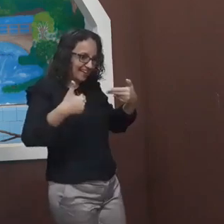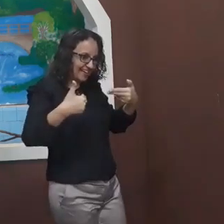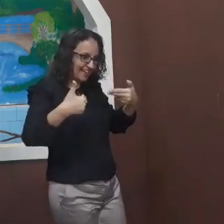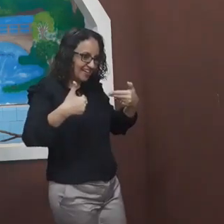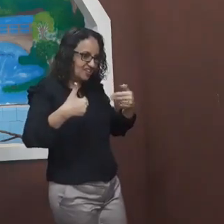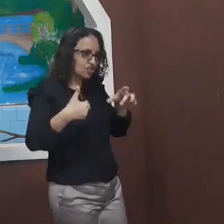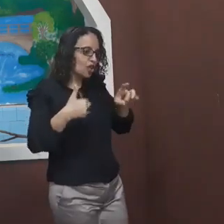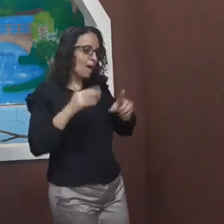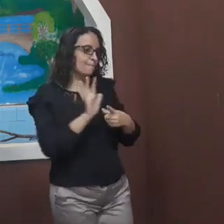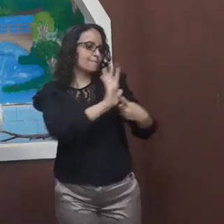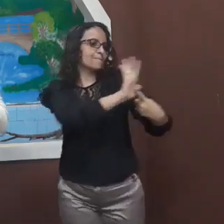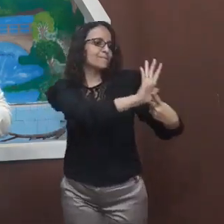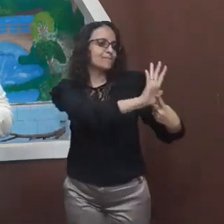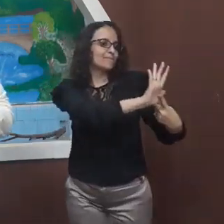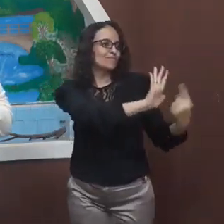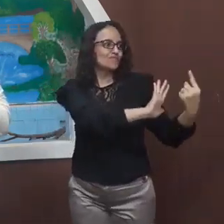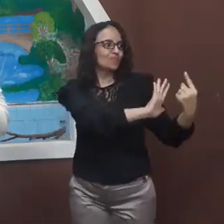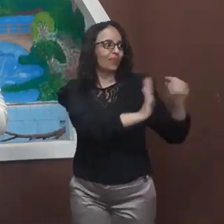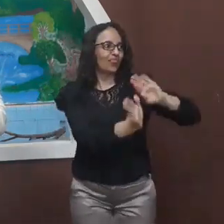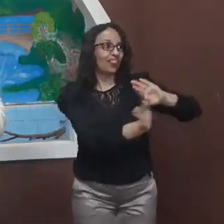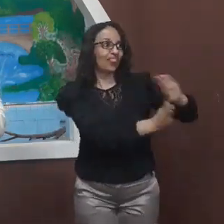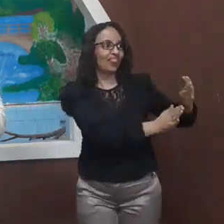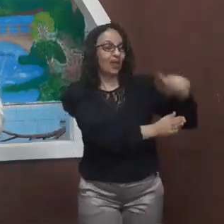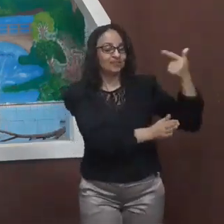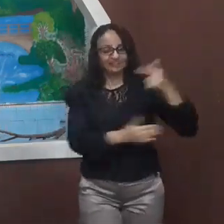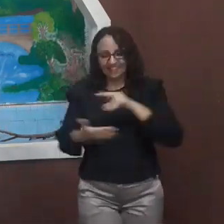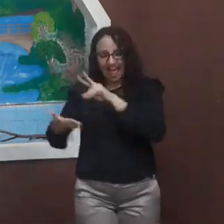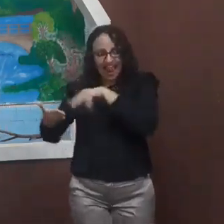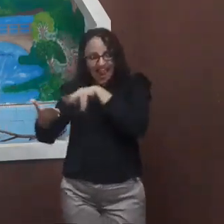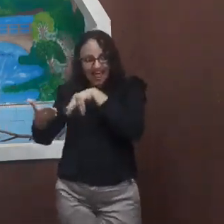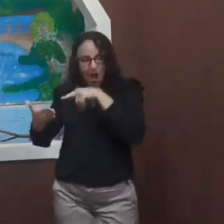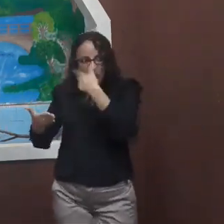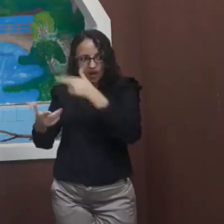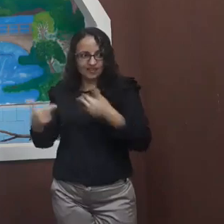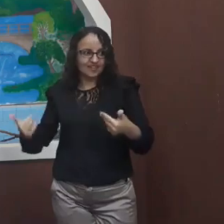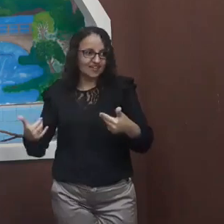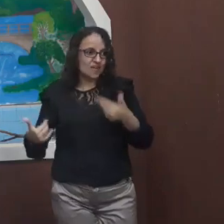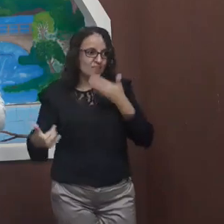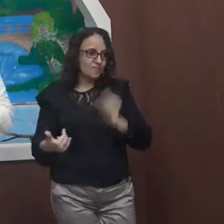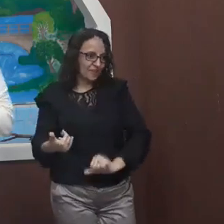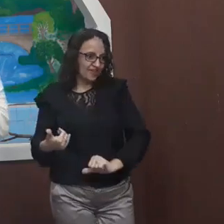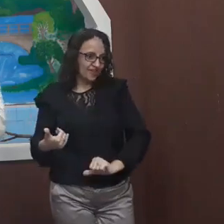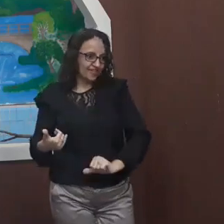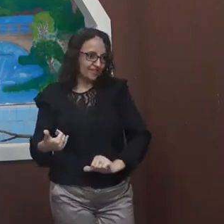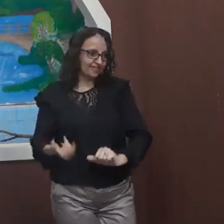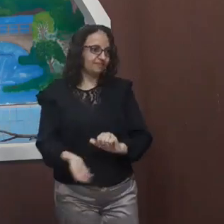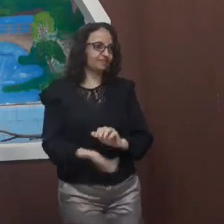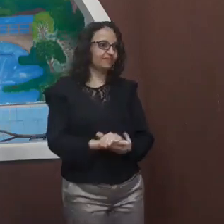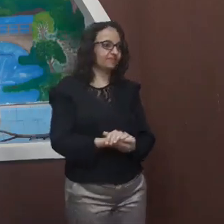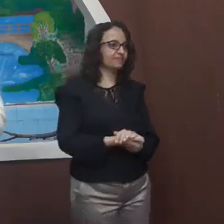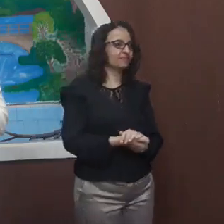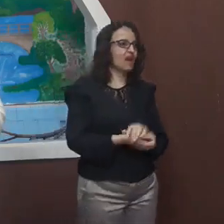Porque é uma época do consumismo. A gente quer que a nossa imagem seja consumida pelos outros. Nós queremos